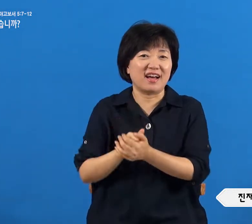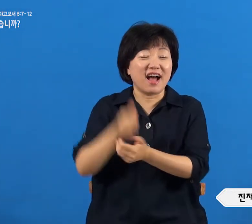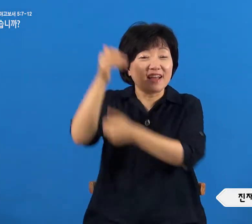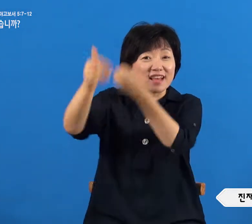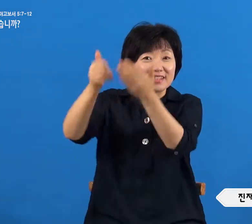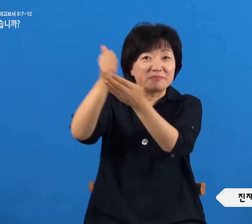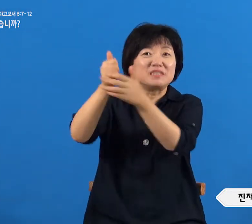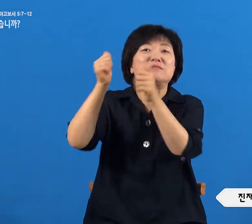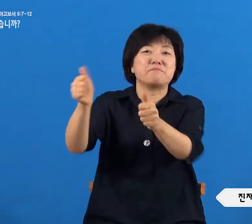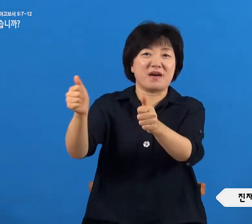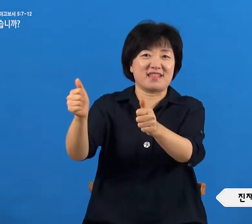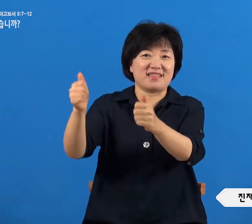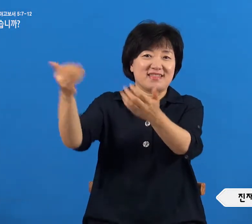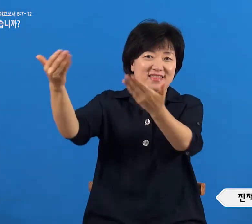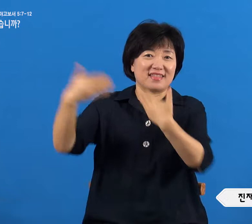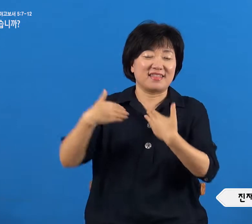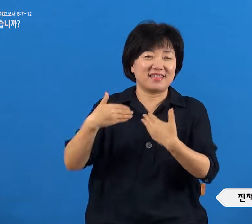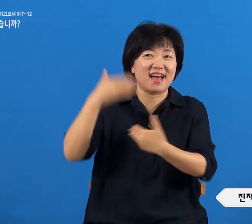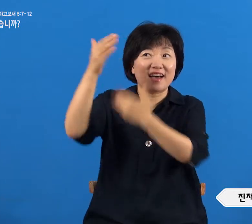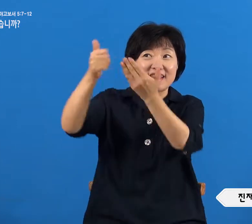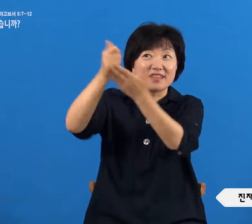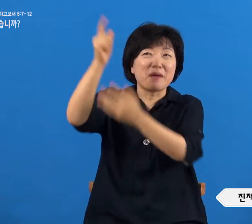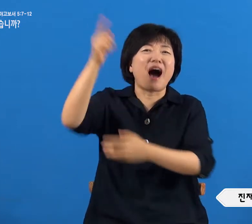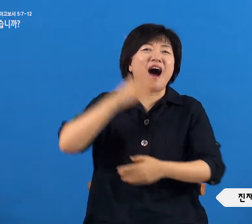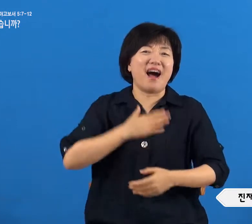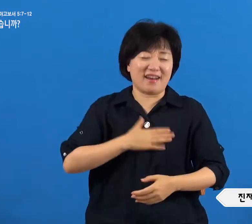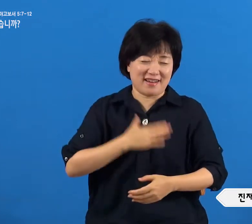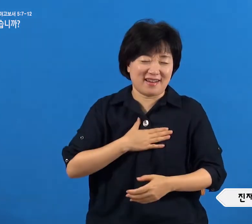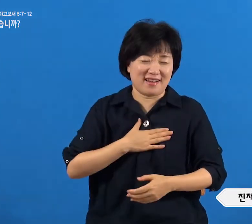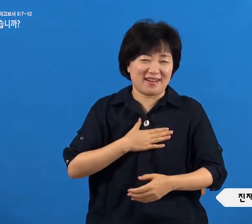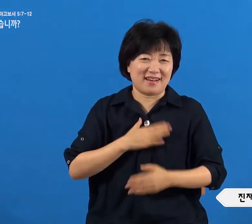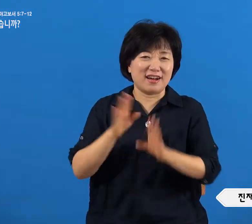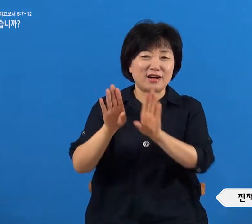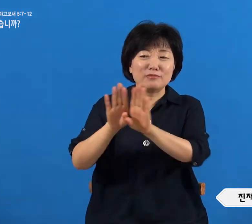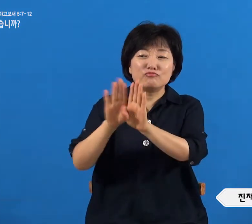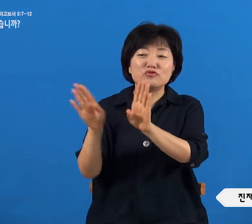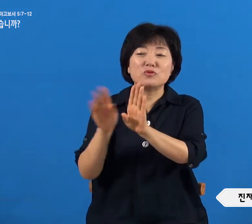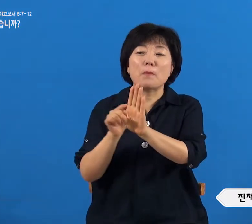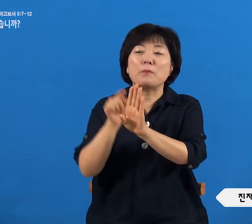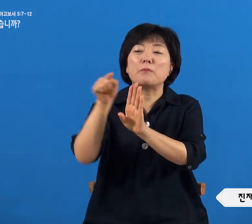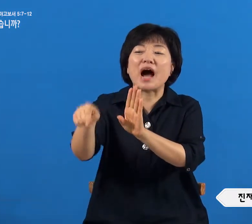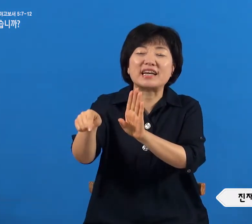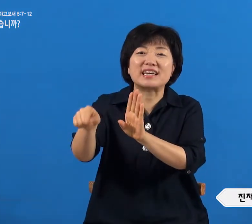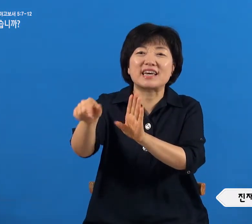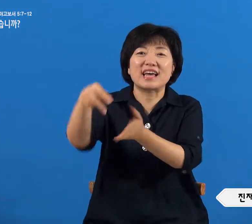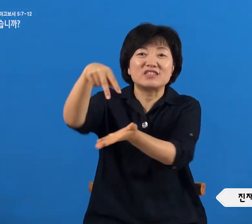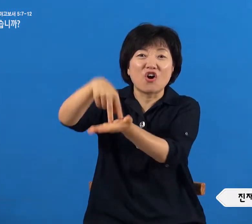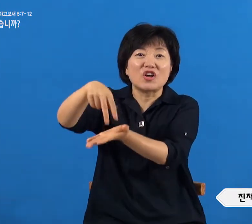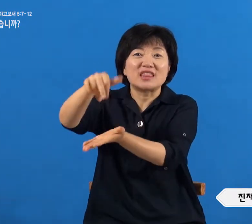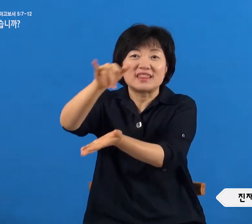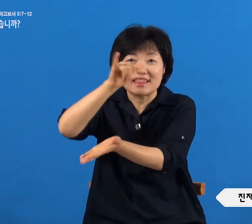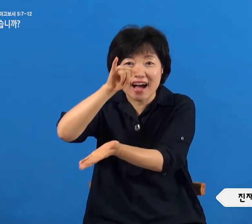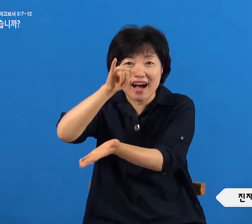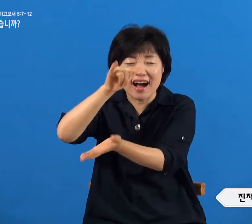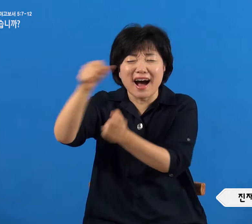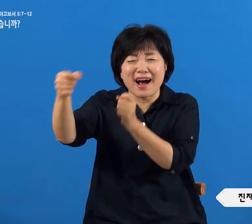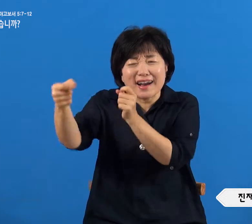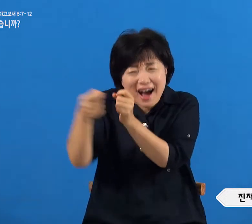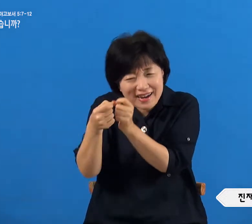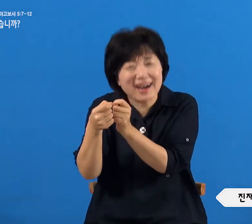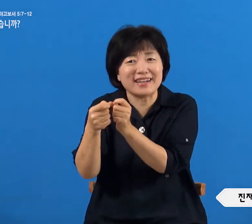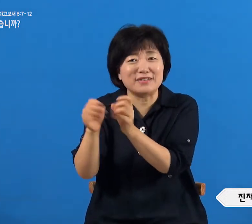하나님께서 심판하십니다. 하나님이 알고 계십니다. 문 밖에 계신다고 말씀합니다.